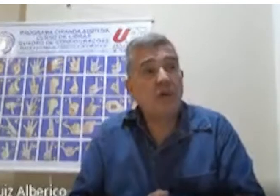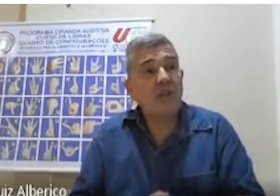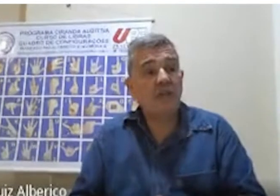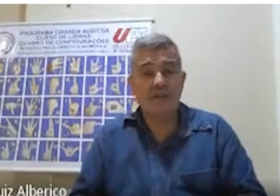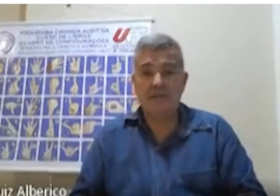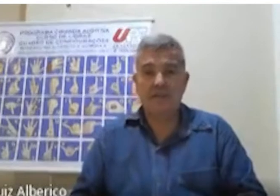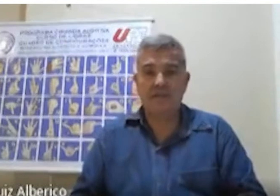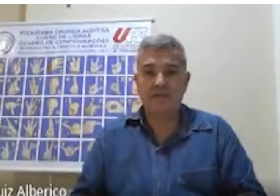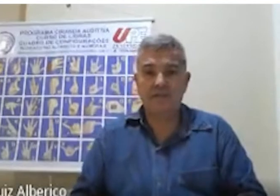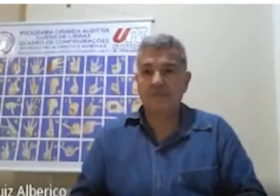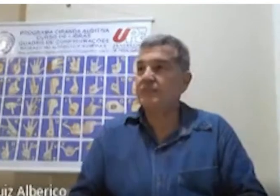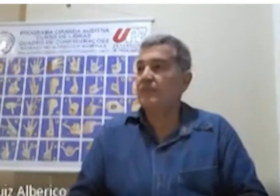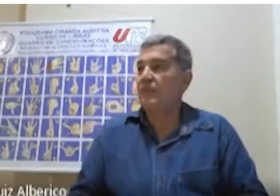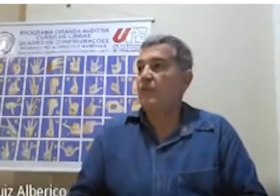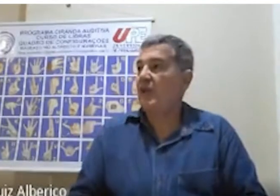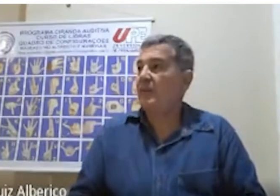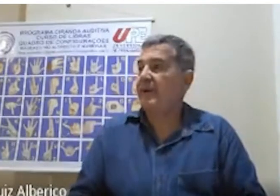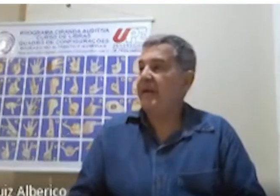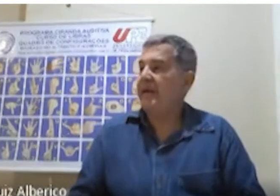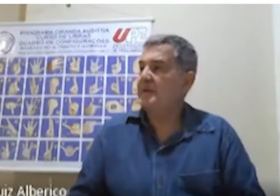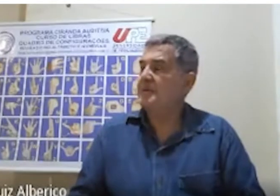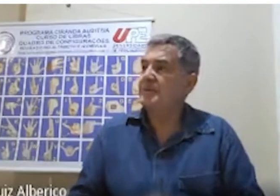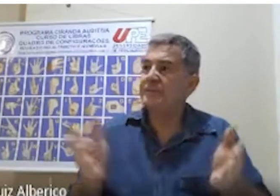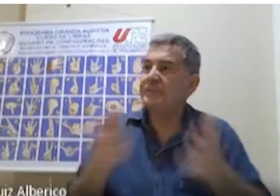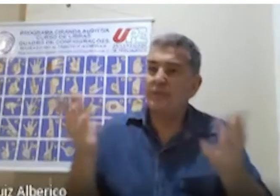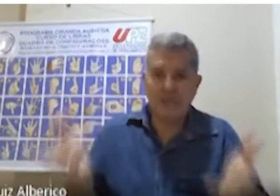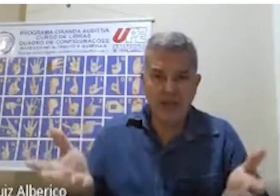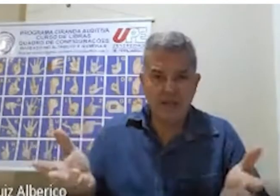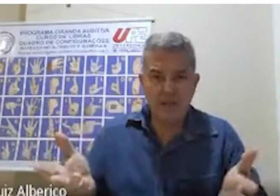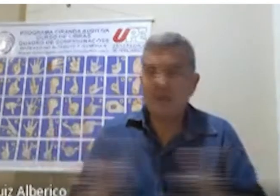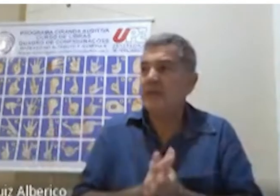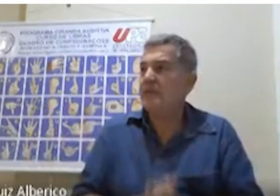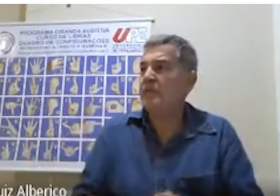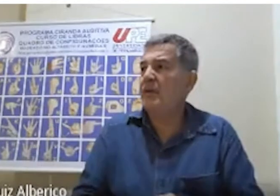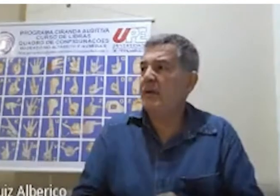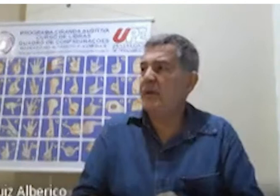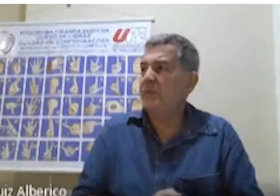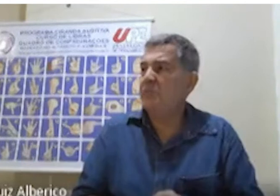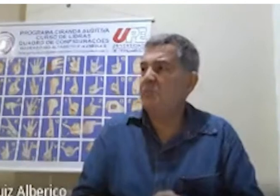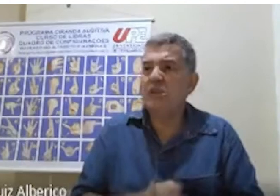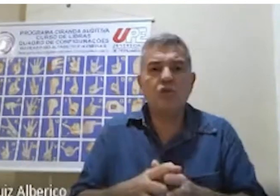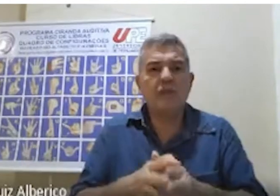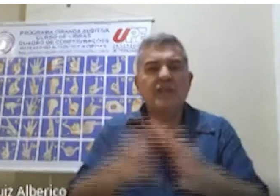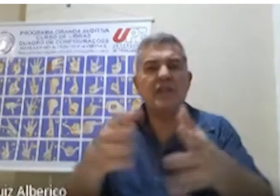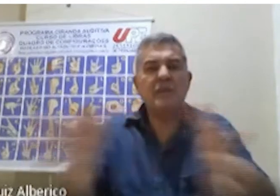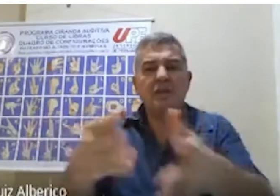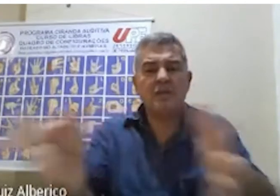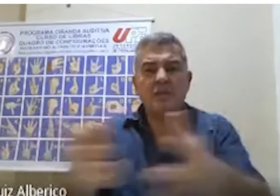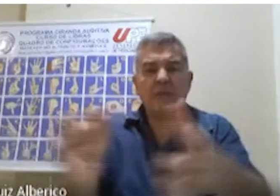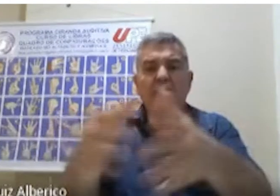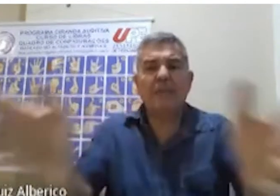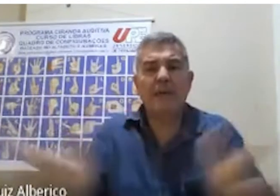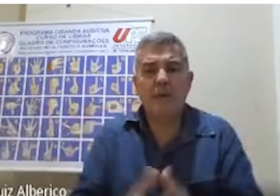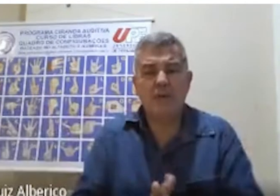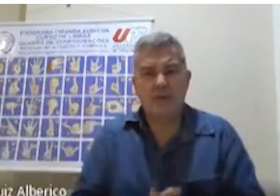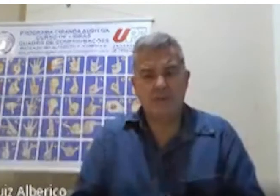Professor, qual é o tema? O tema é ciências. Misturas